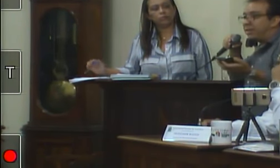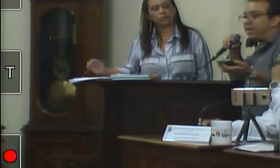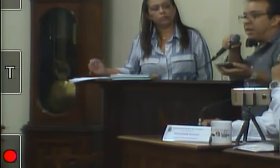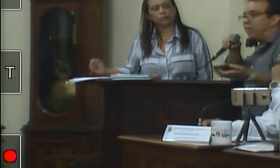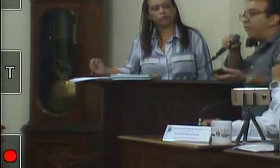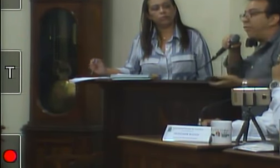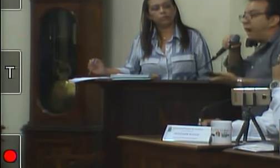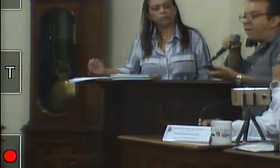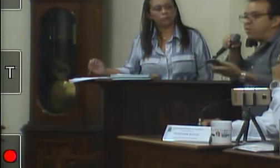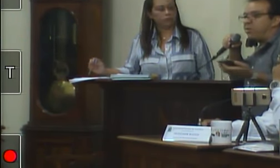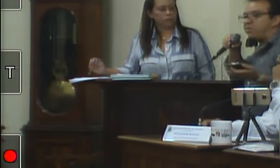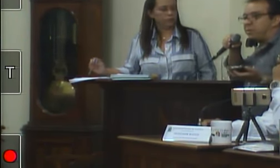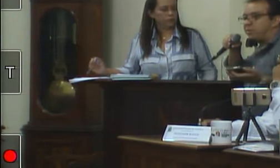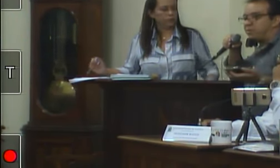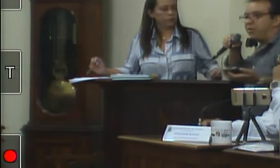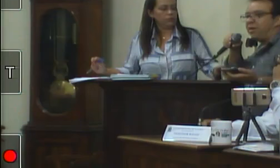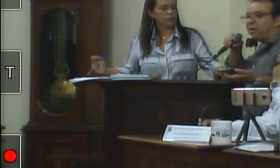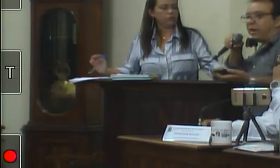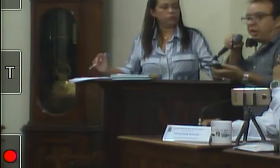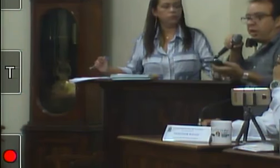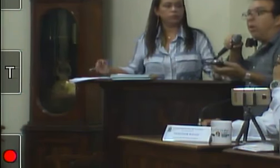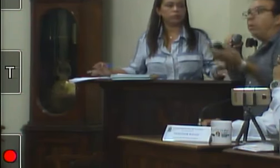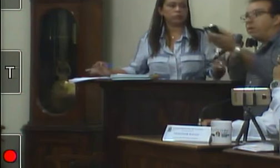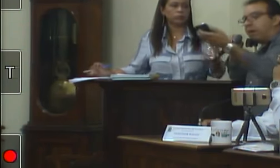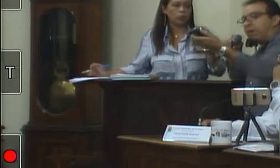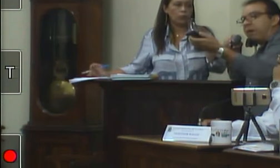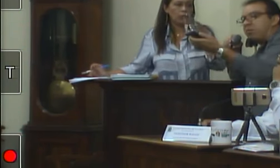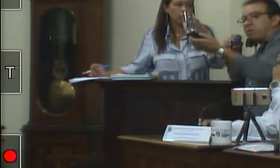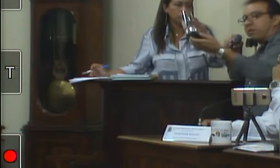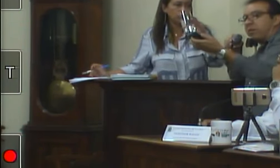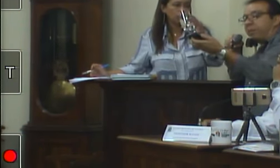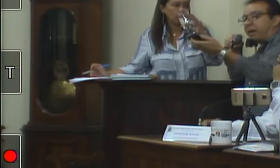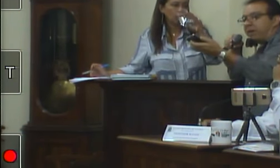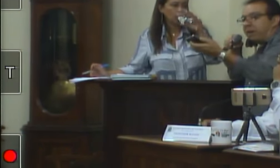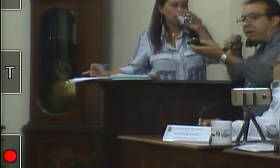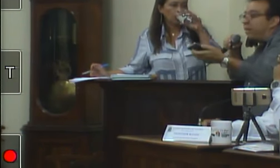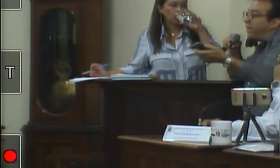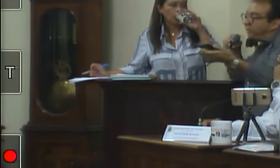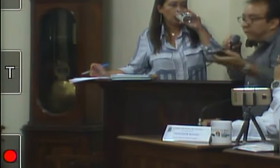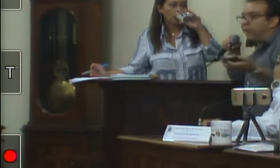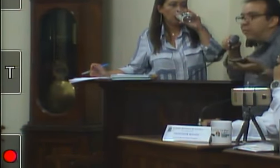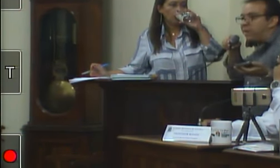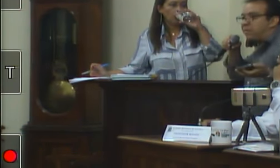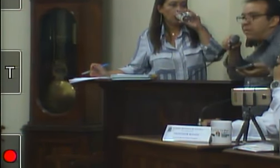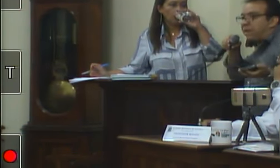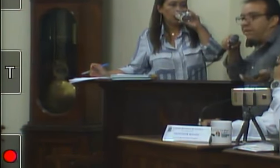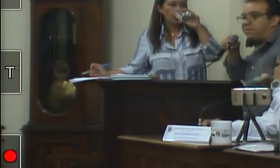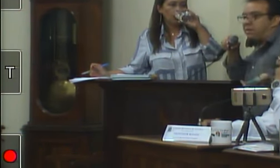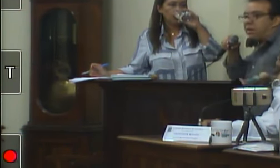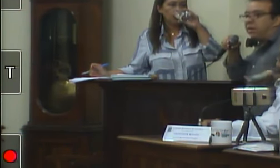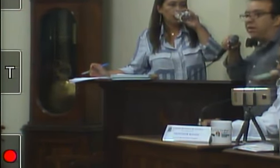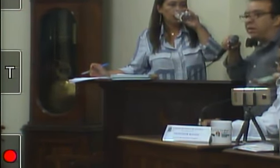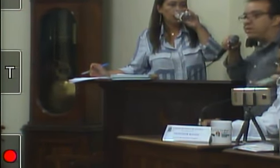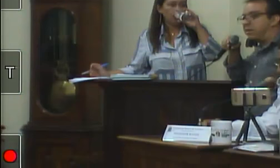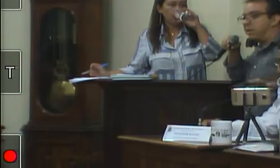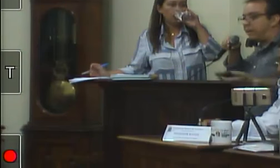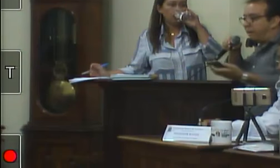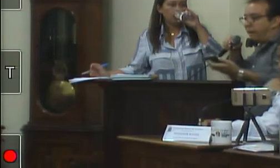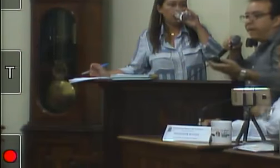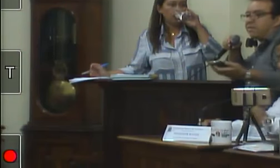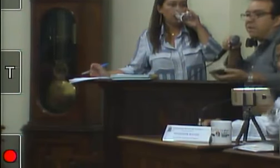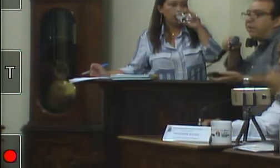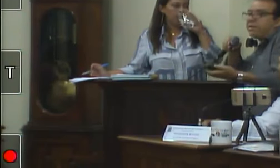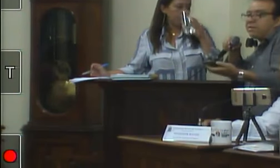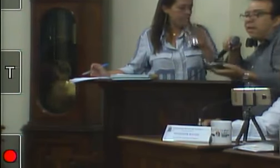eu já te adianto que vários municípios da região e também da Bahia de Ilha Grande têm o mesmo interesse. Então, assim,